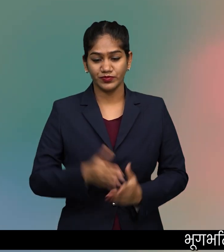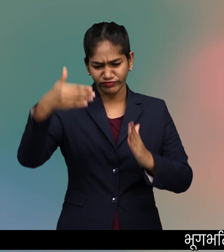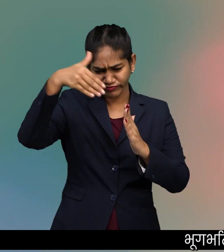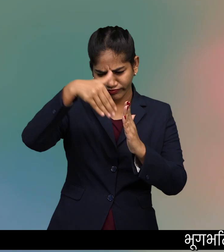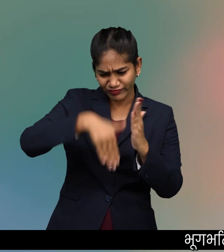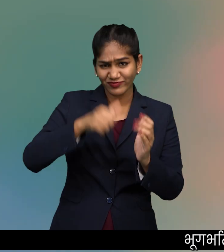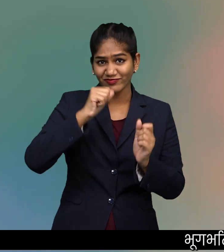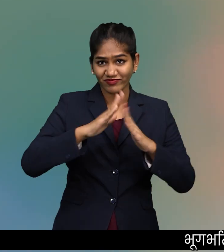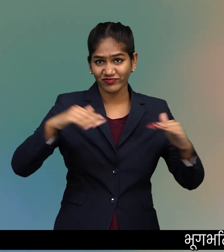भूगर्भातील पाणी